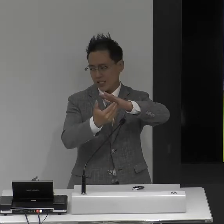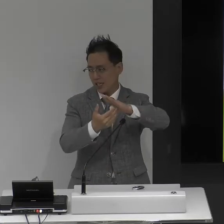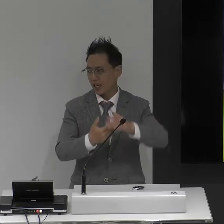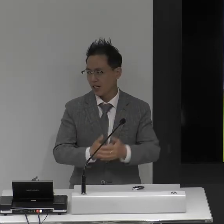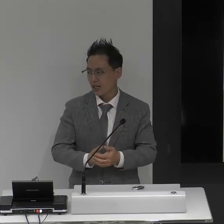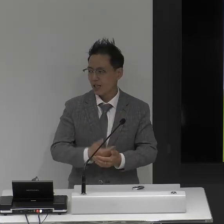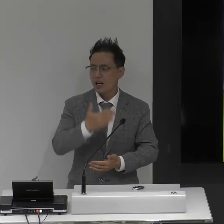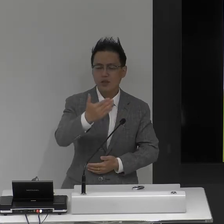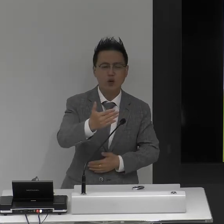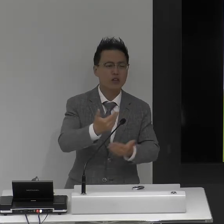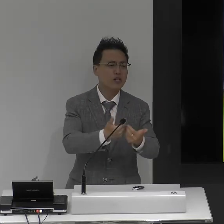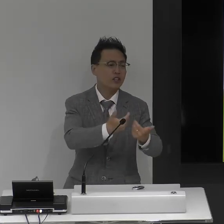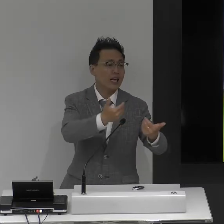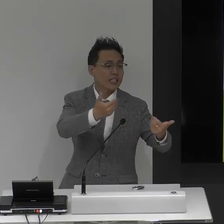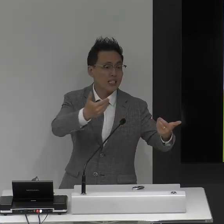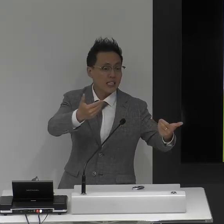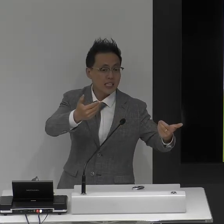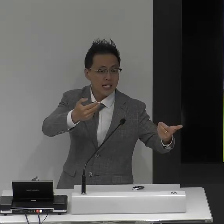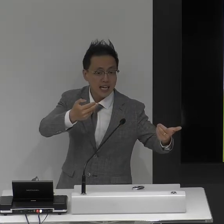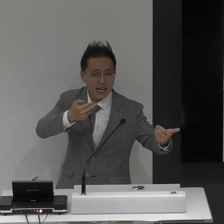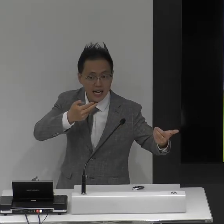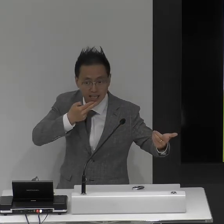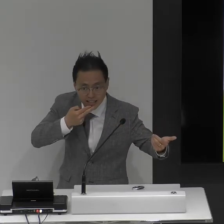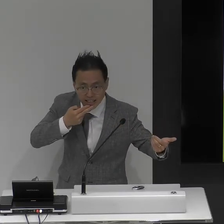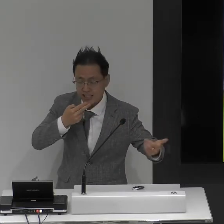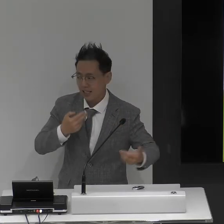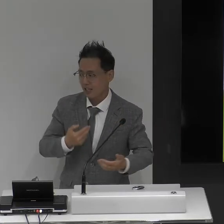이루기까지 너를 떠나지 아니하리라.